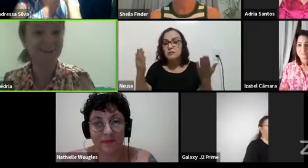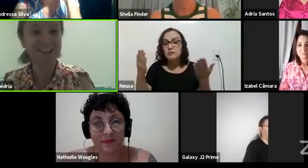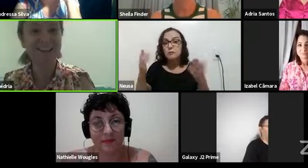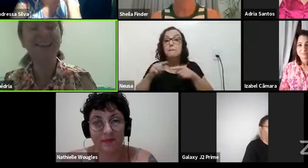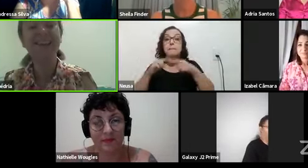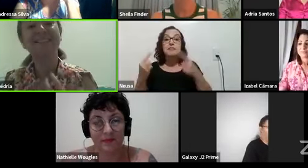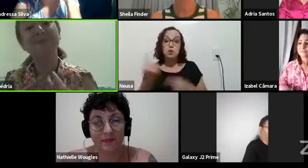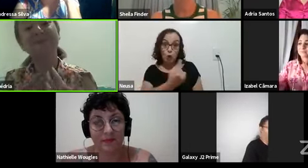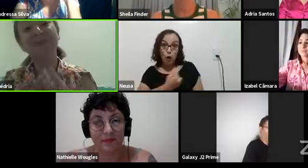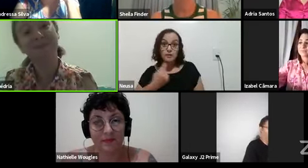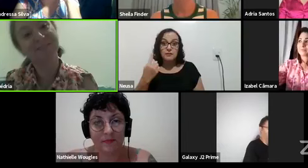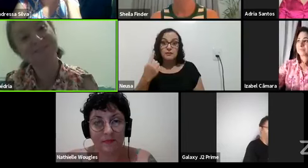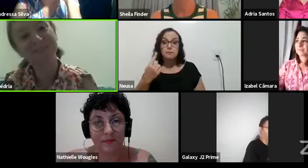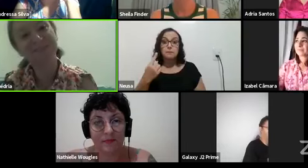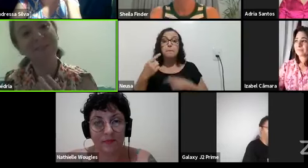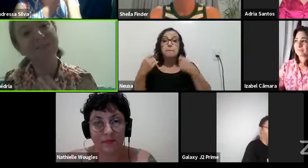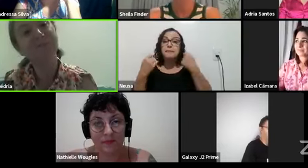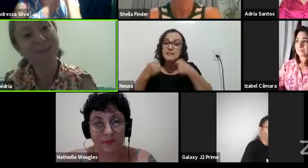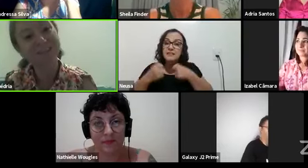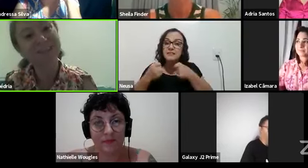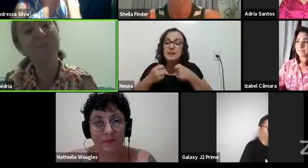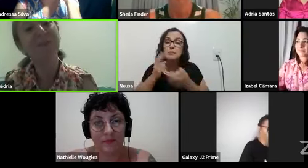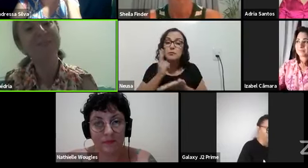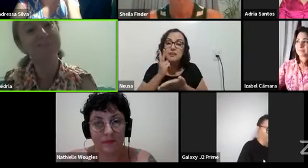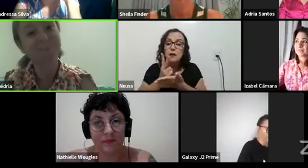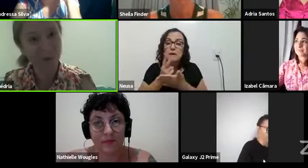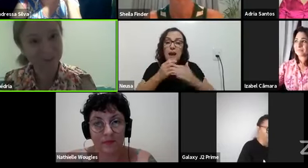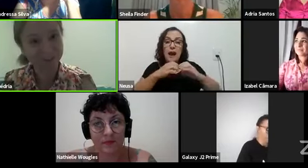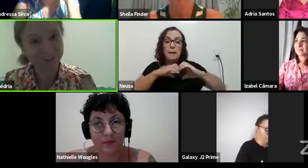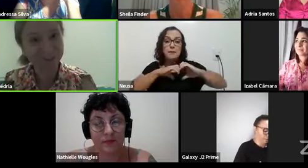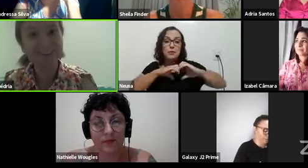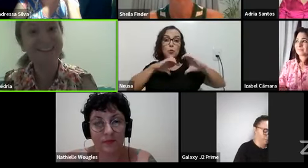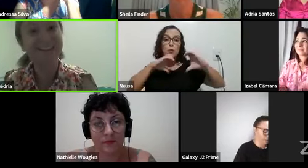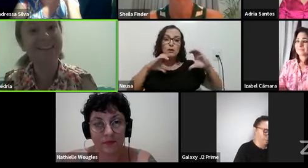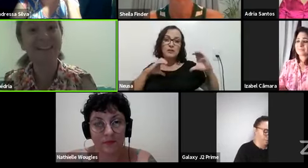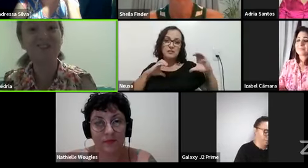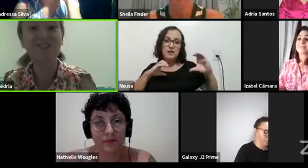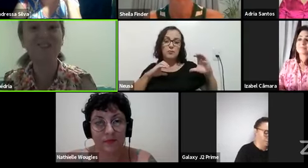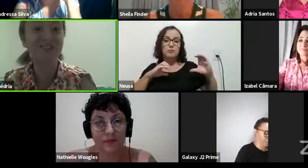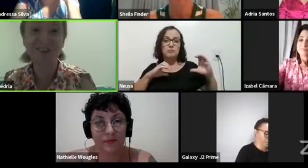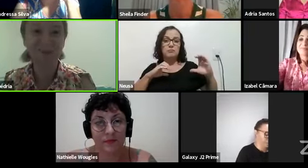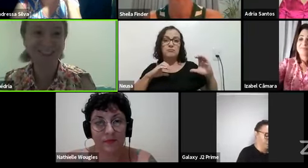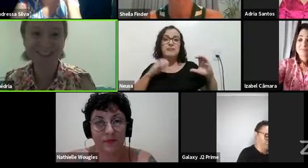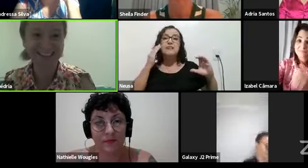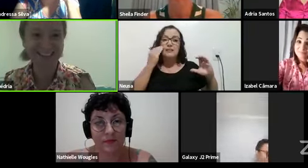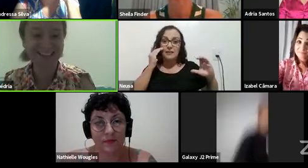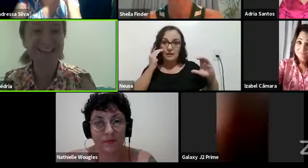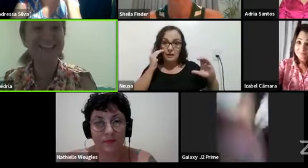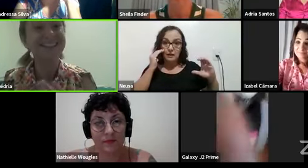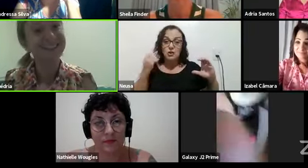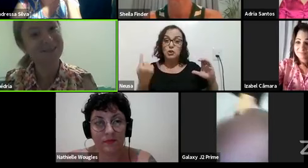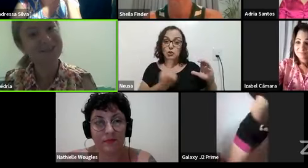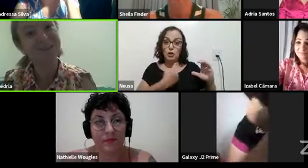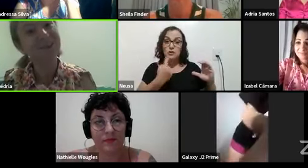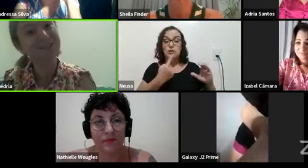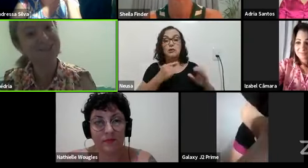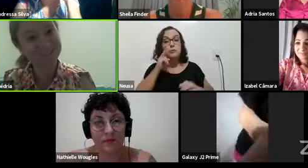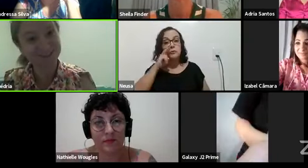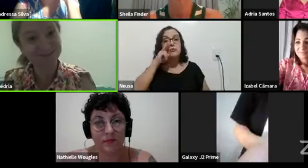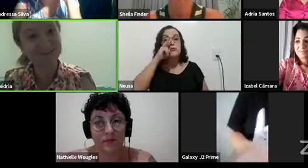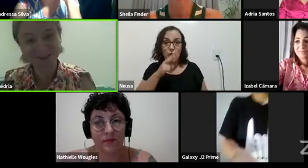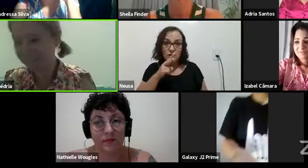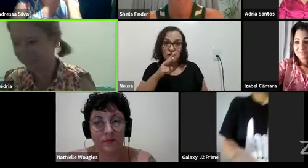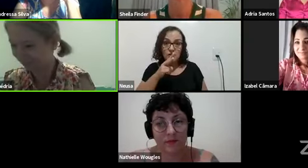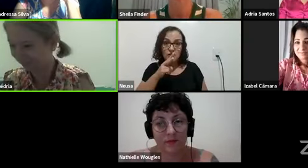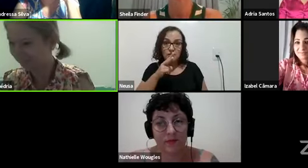e intervir é sempre abrir a nossa vida, o nosso coração para ser ponte. Entender que a gente só chegou até aqui exatamente porque a